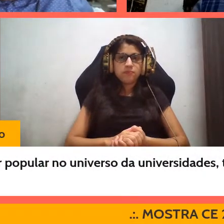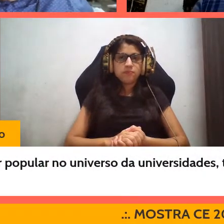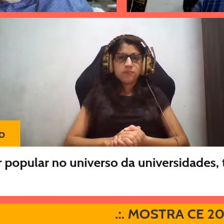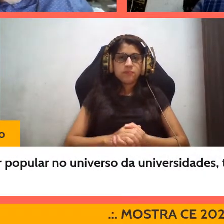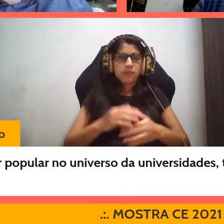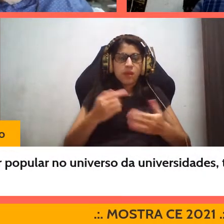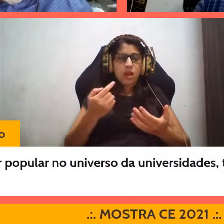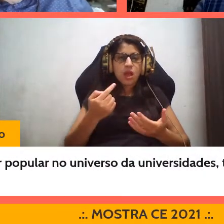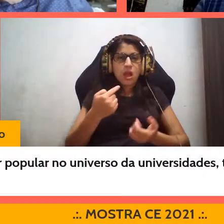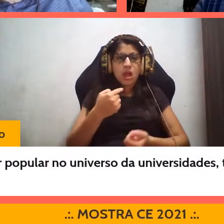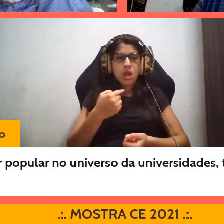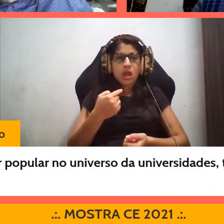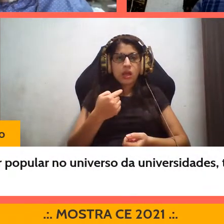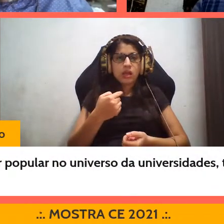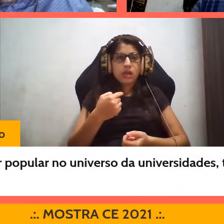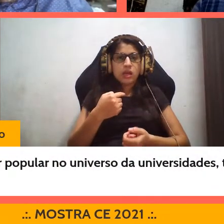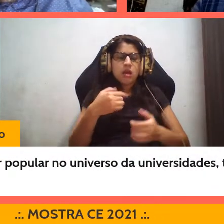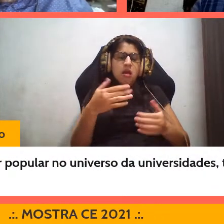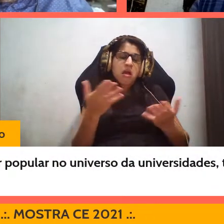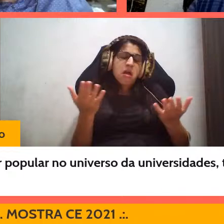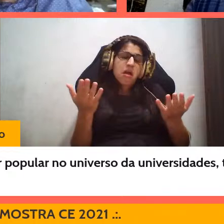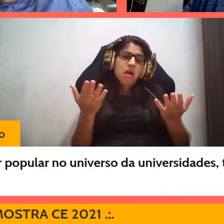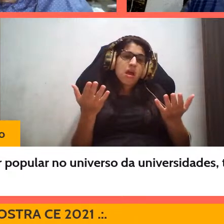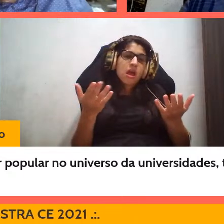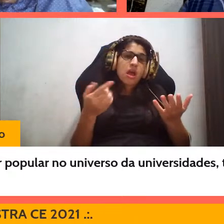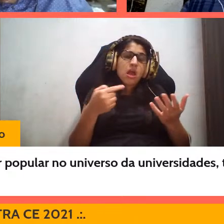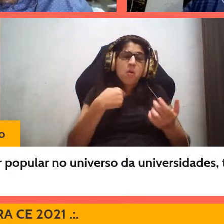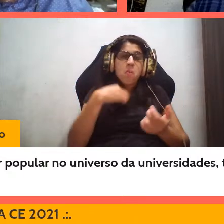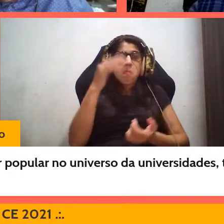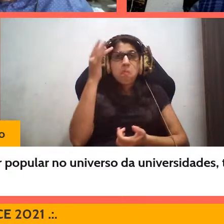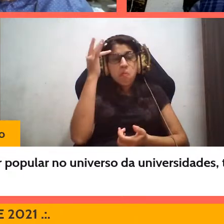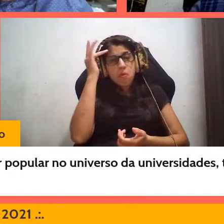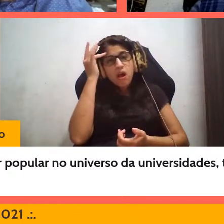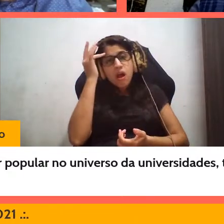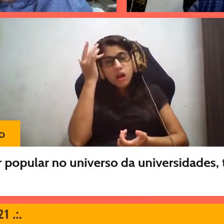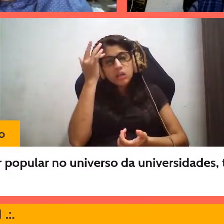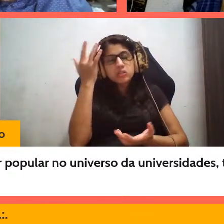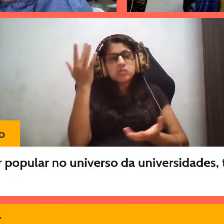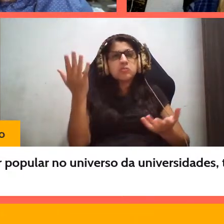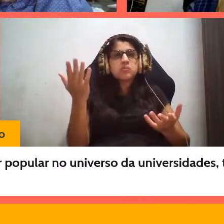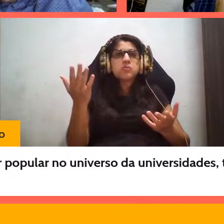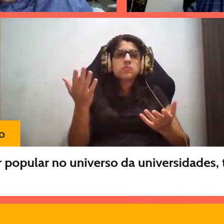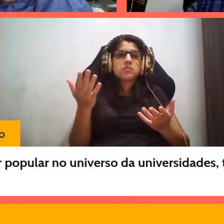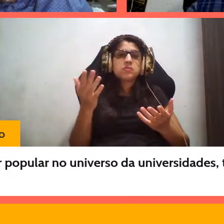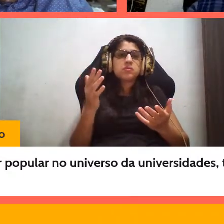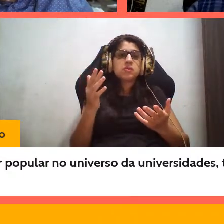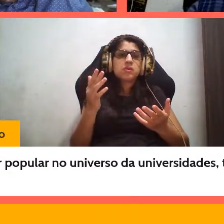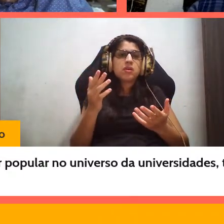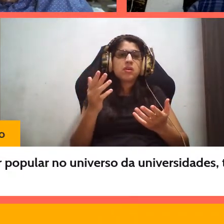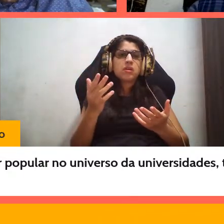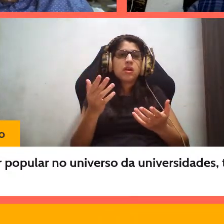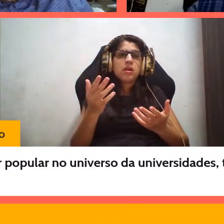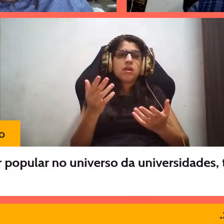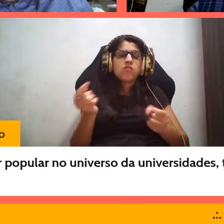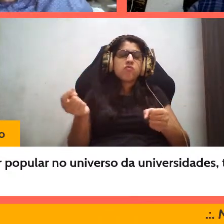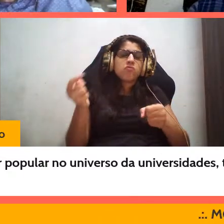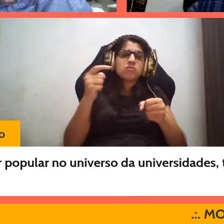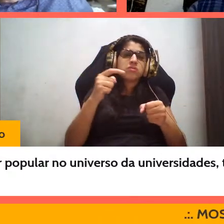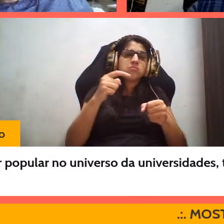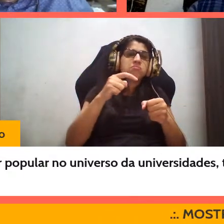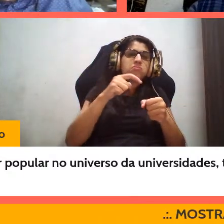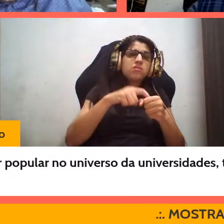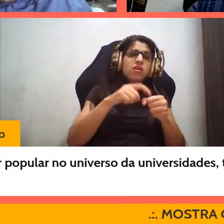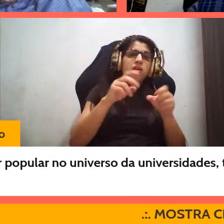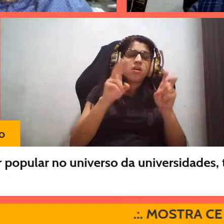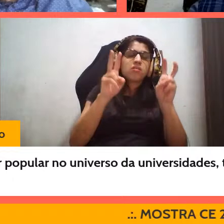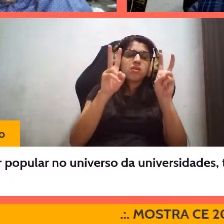Eu, em termos de conhecimento, por exemplo, eu acho que, de novo, voltando para